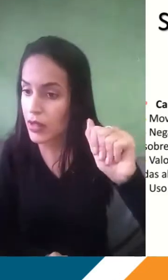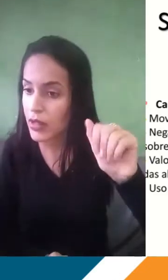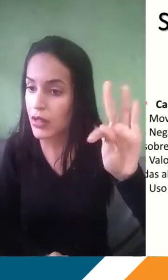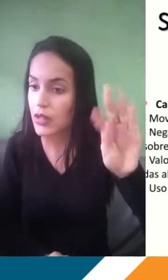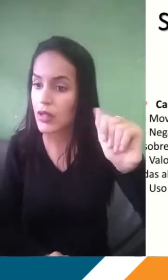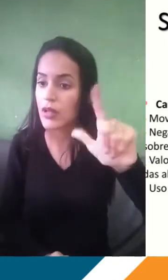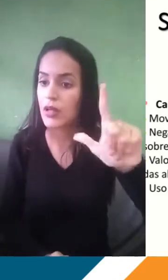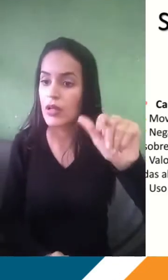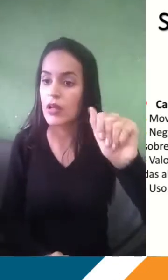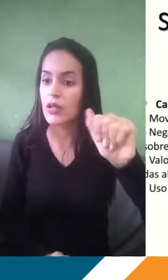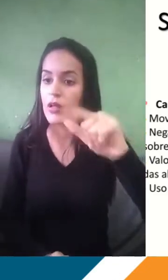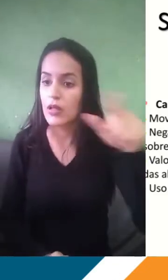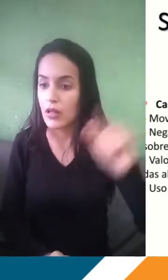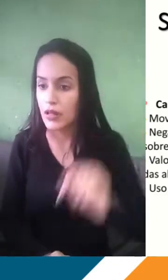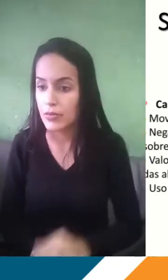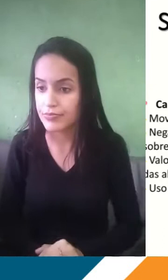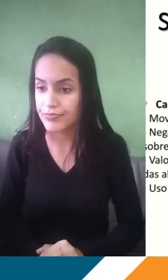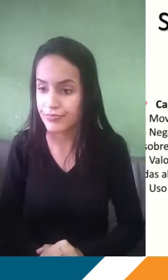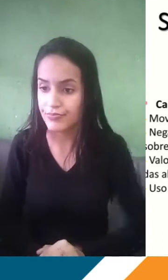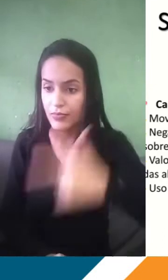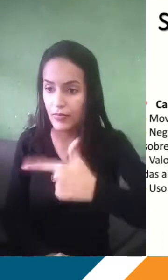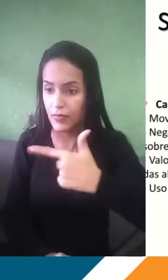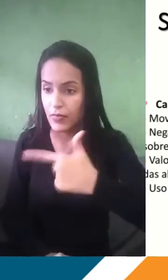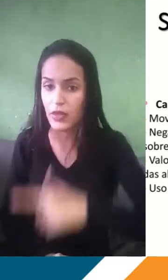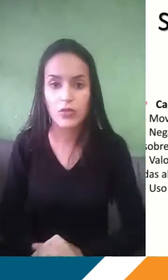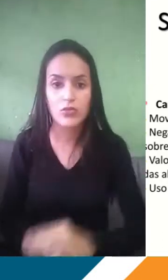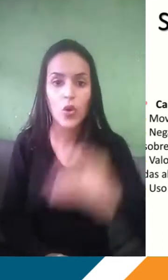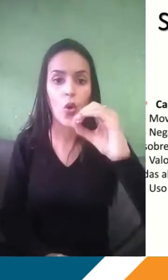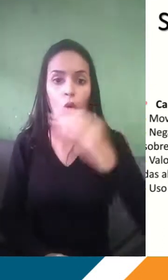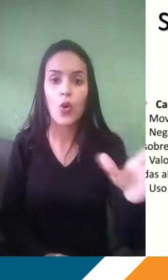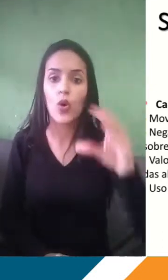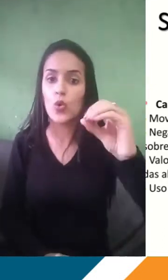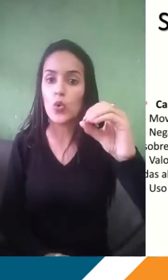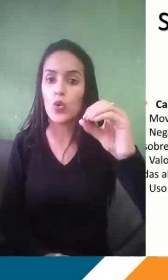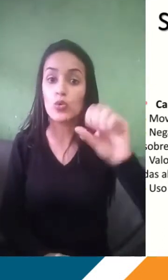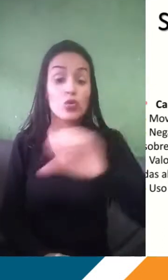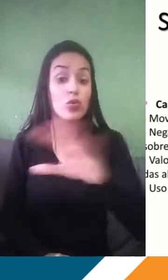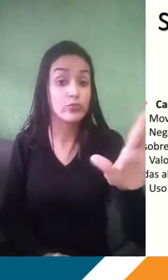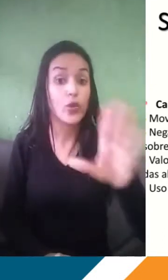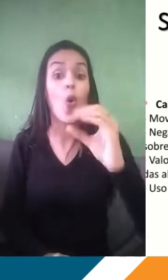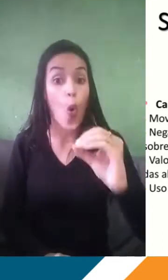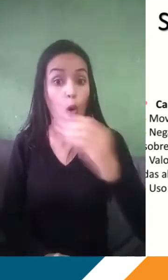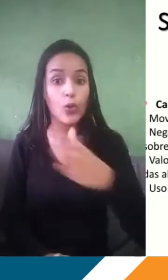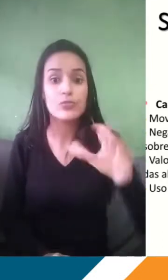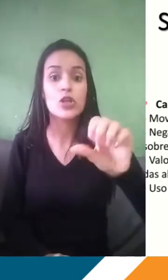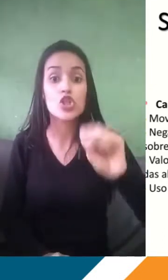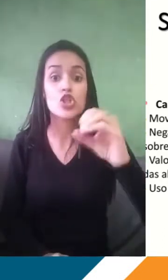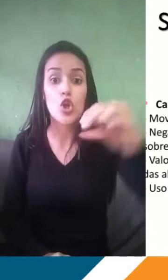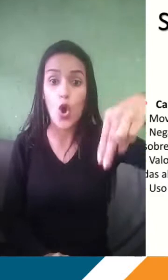as pinturas não retratam a realidade. Elas possuem elementos simbólicos que constituem uma espécie